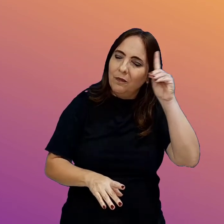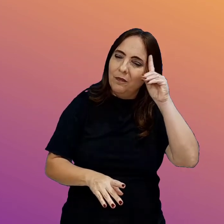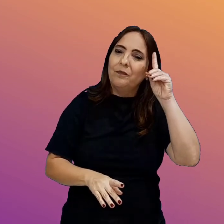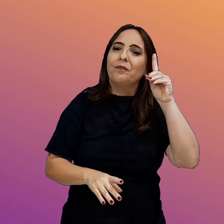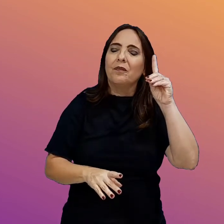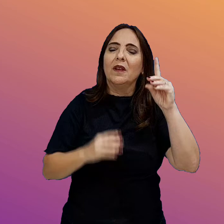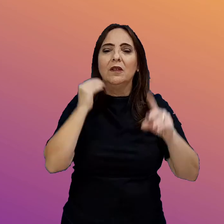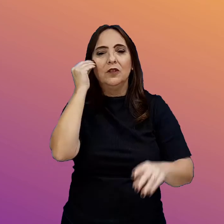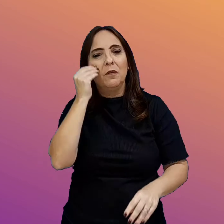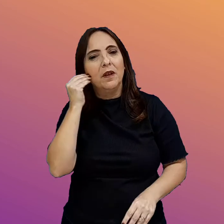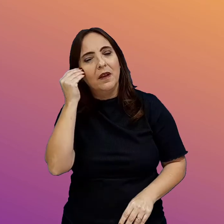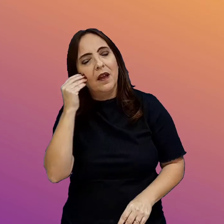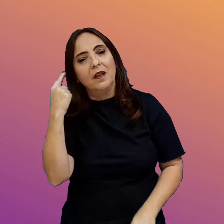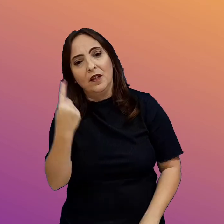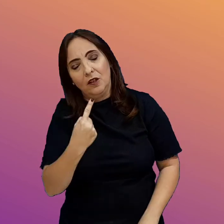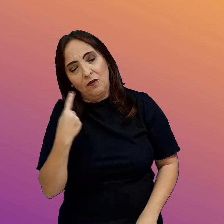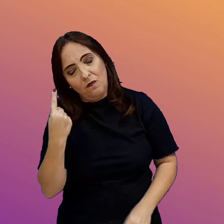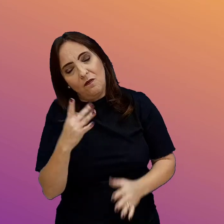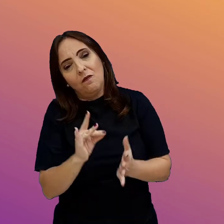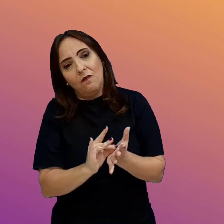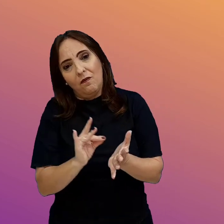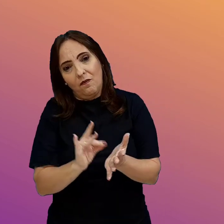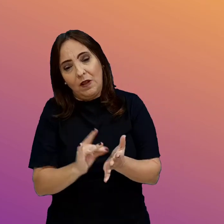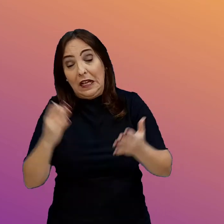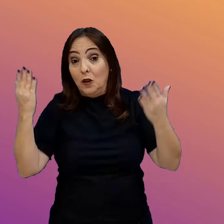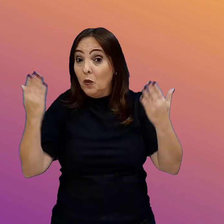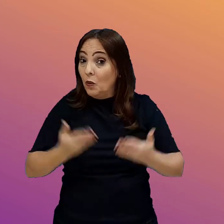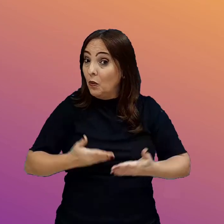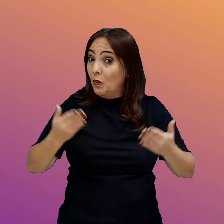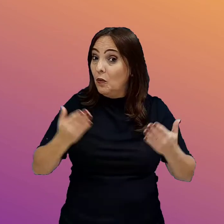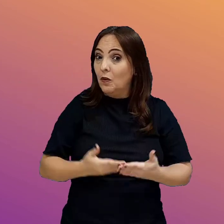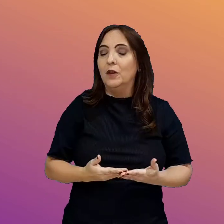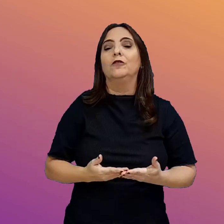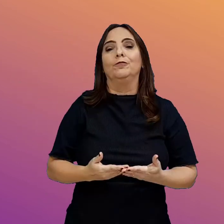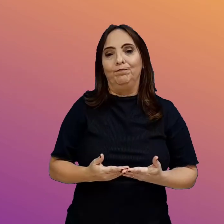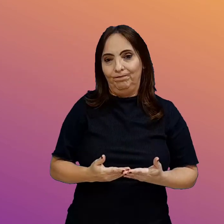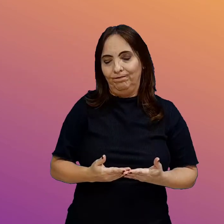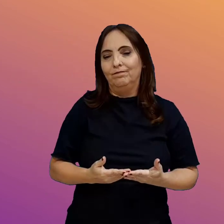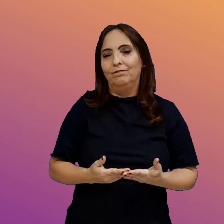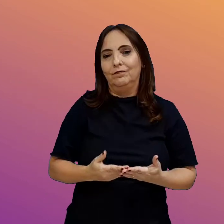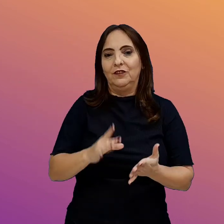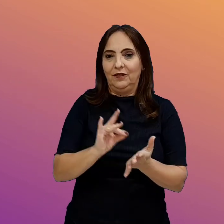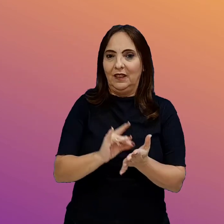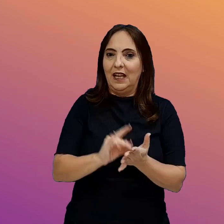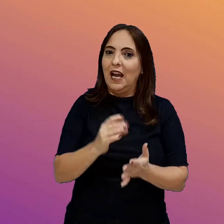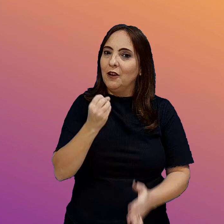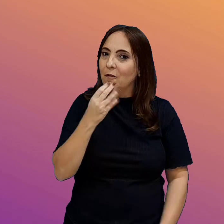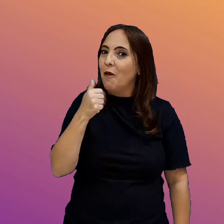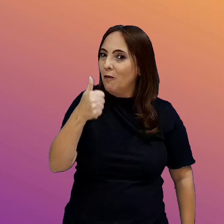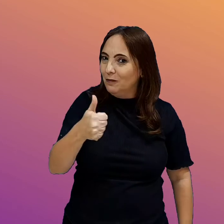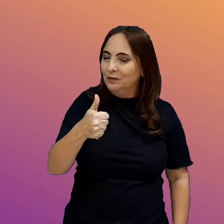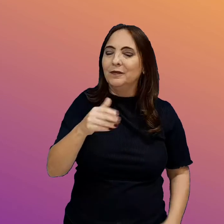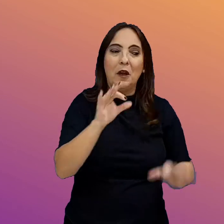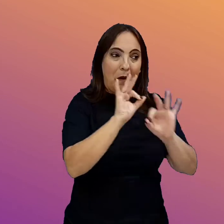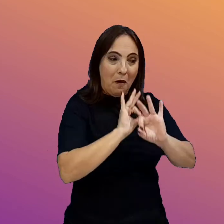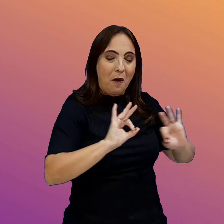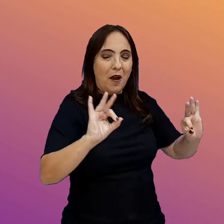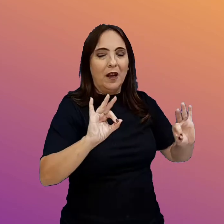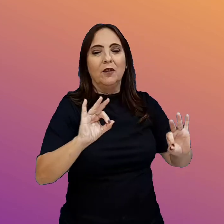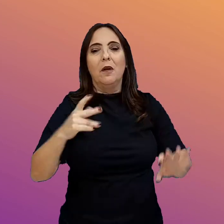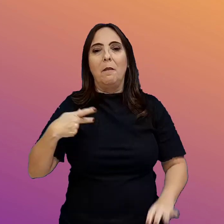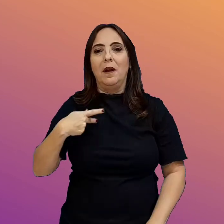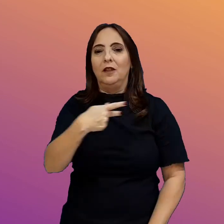nossas experiências, né, hoje, no presente. Tá bom? Tá ótimo.